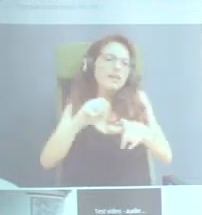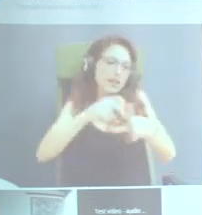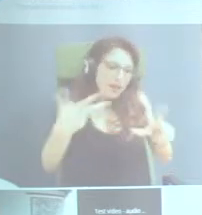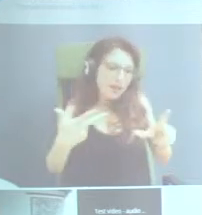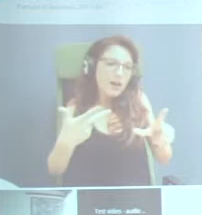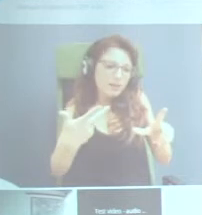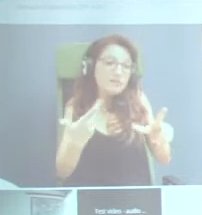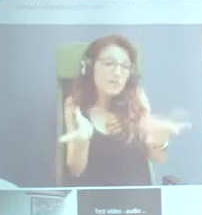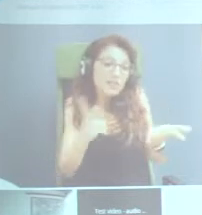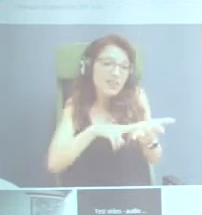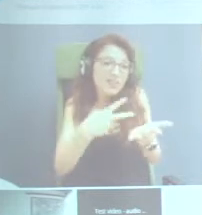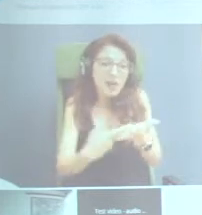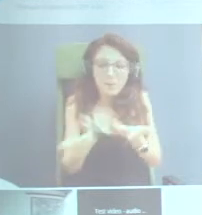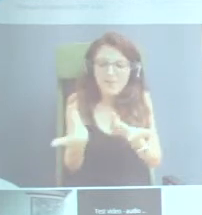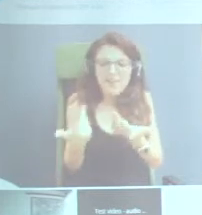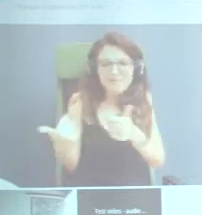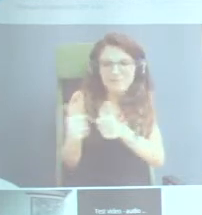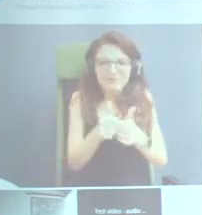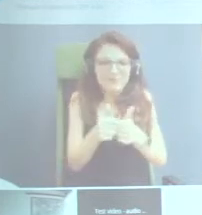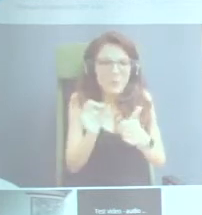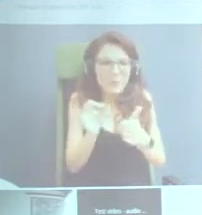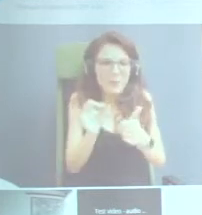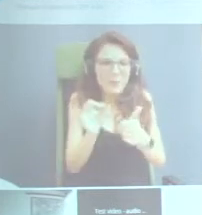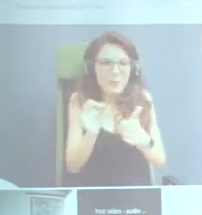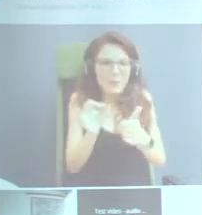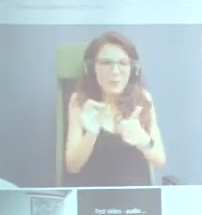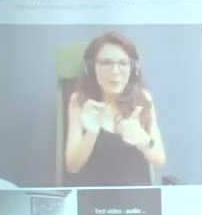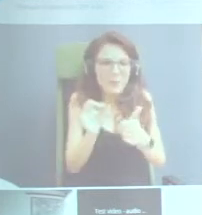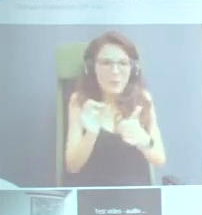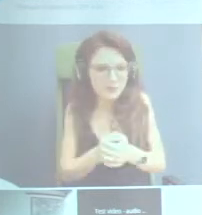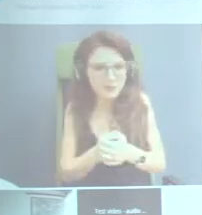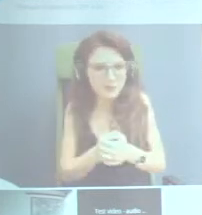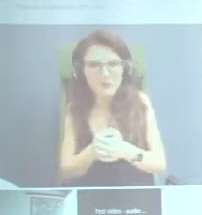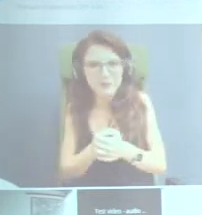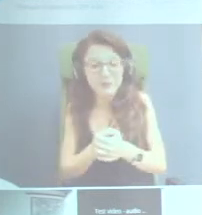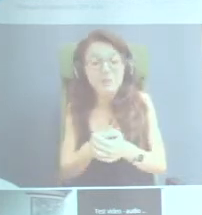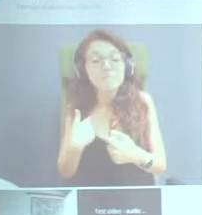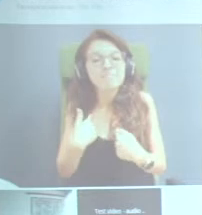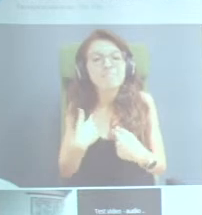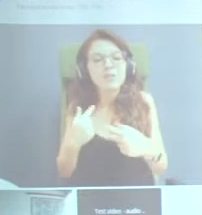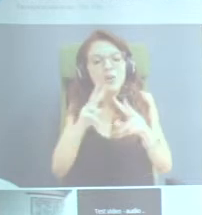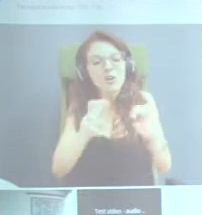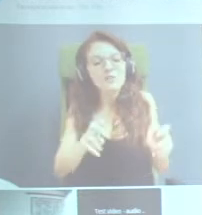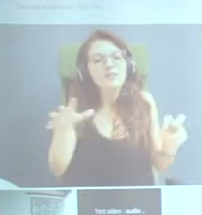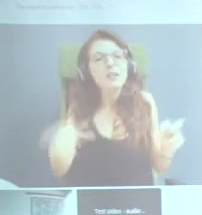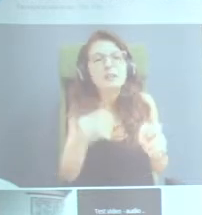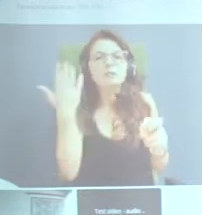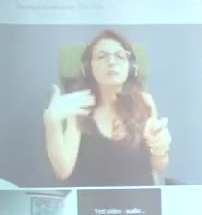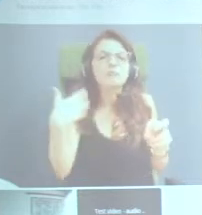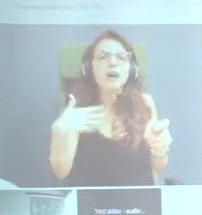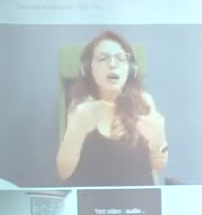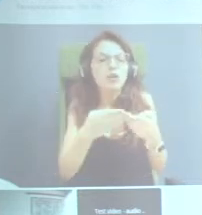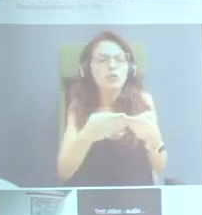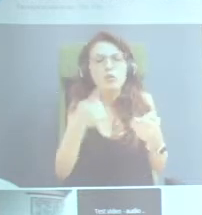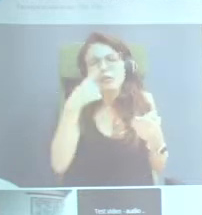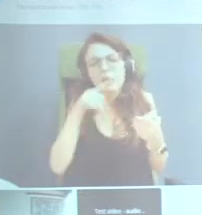l'interprete con sé. E la mia ricerca è iniziata con uno studio di bibliografia e servizi